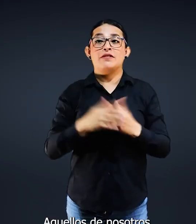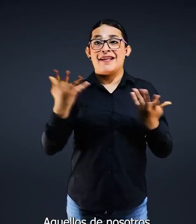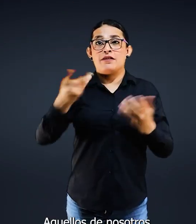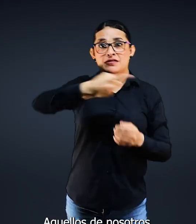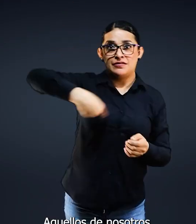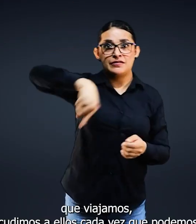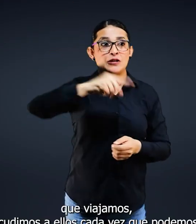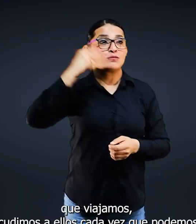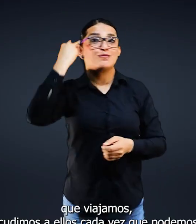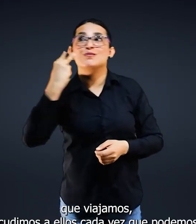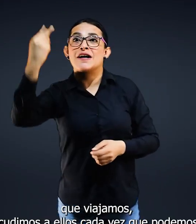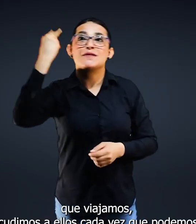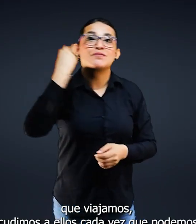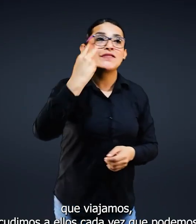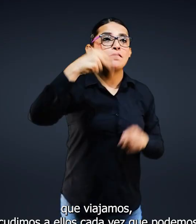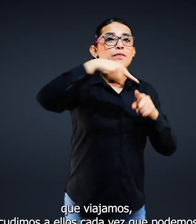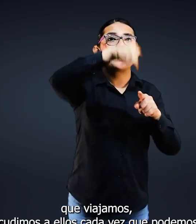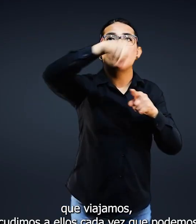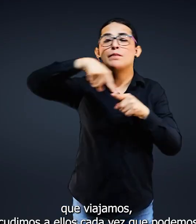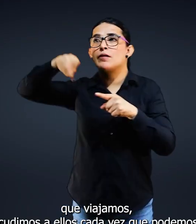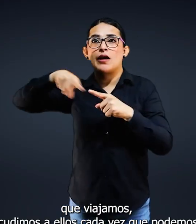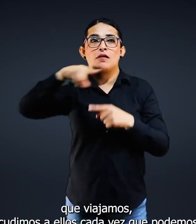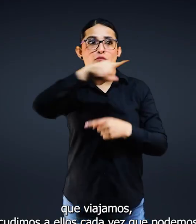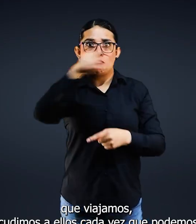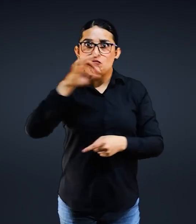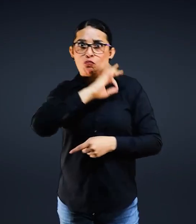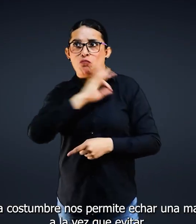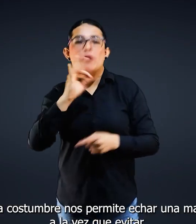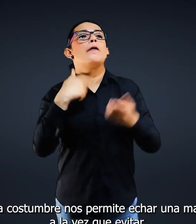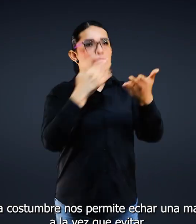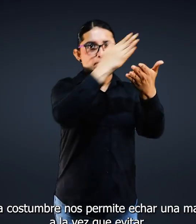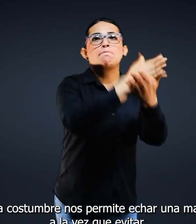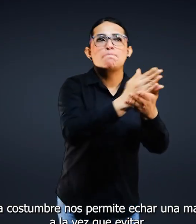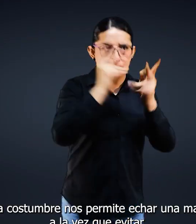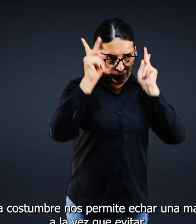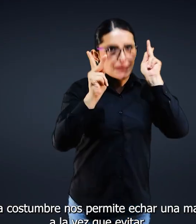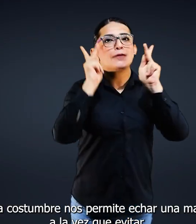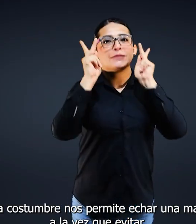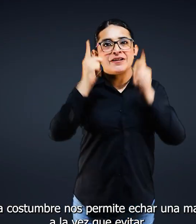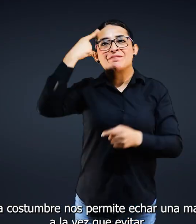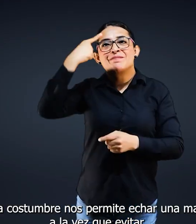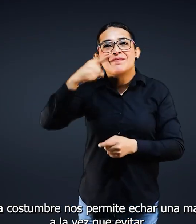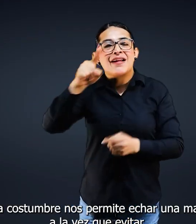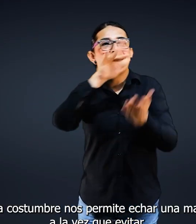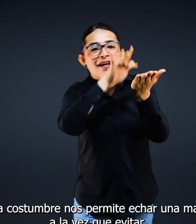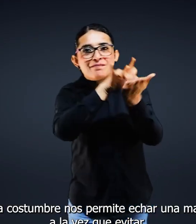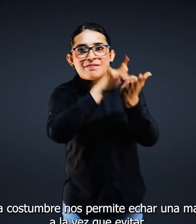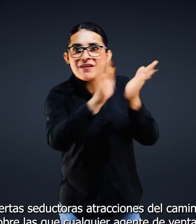Aquellos de nosotros que viajamos acudimos a ellos cada vez que podemos. Esta costumbre nos permite echar una mano, a la vez que evitar